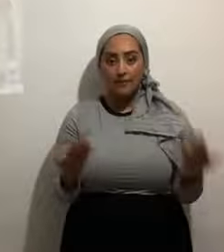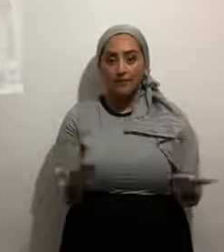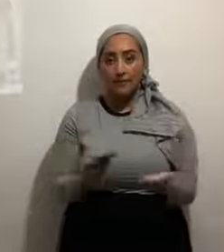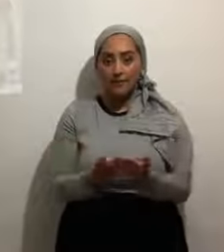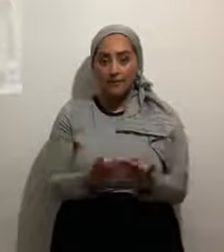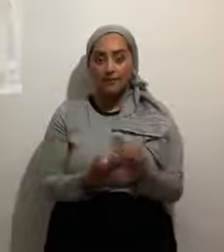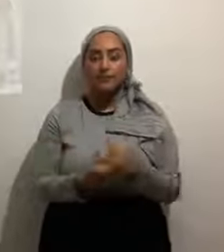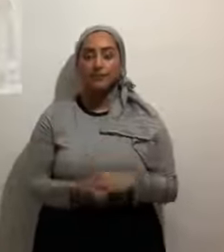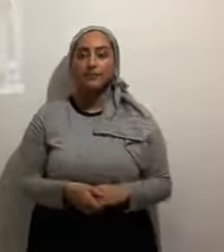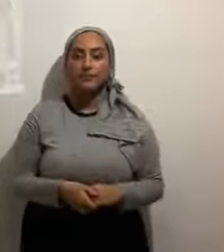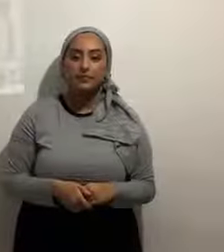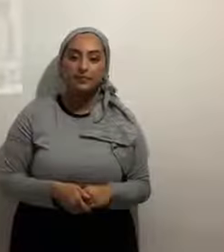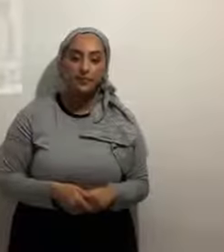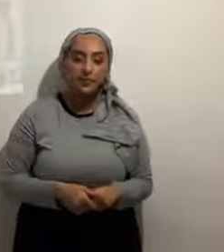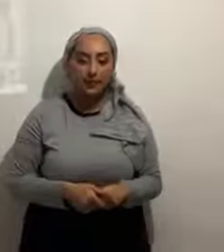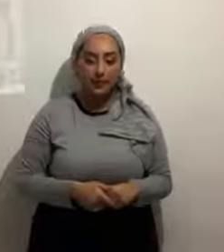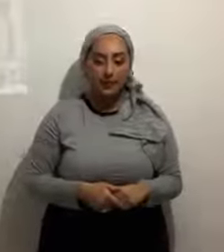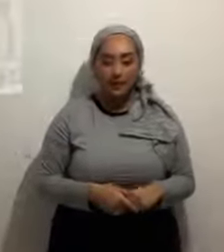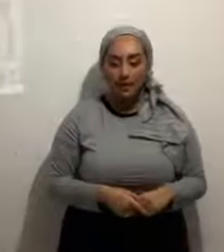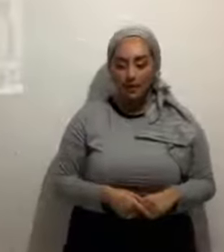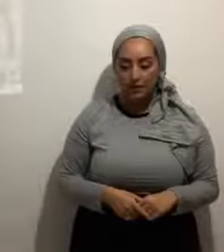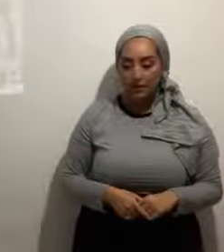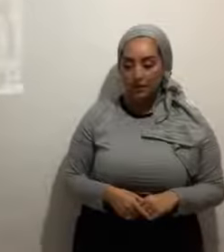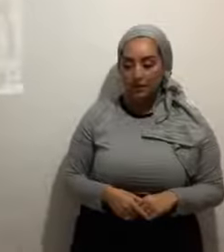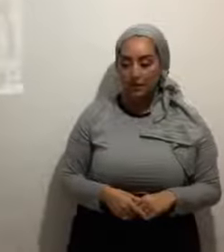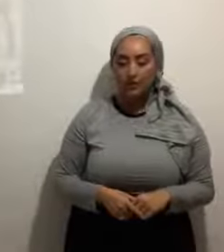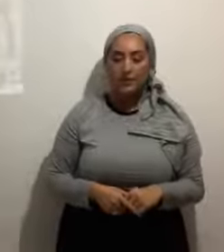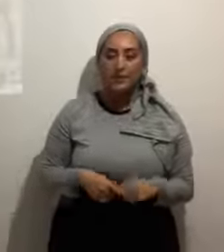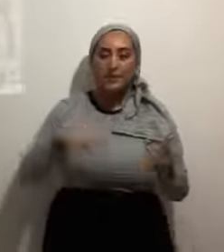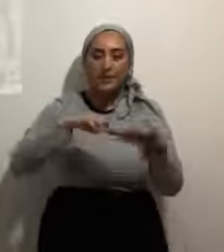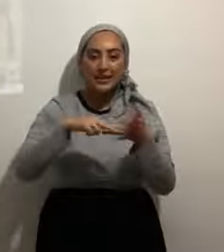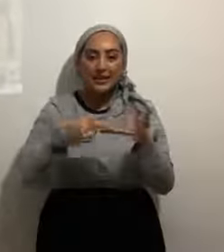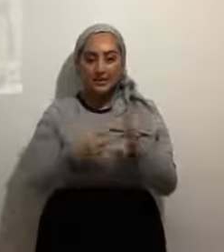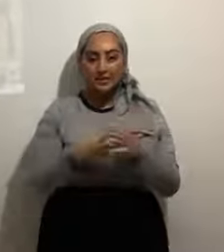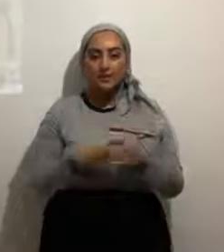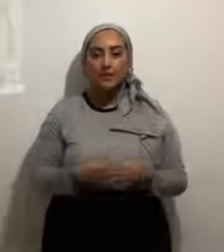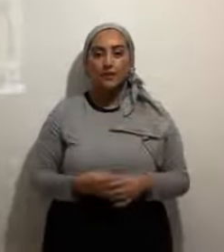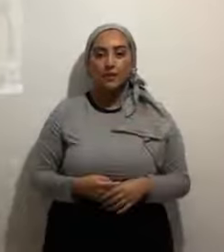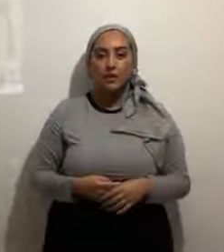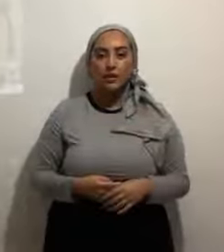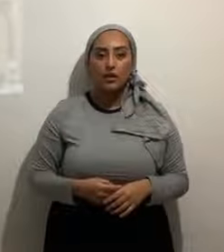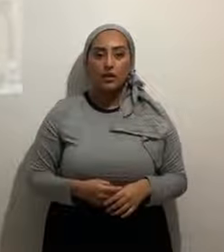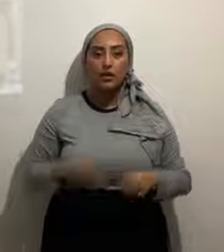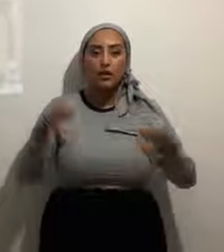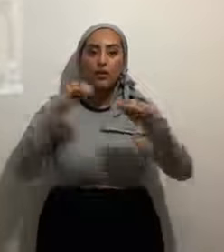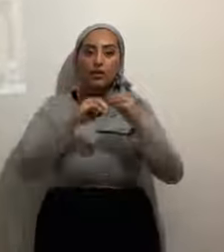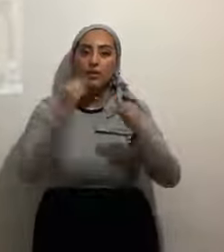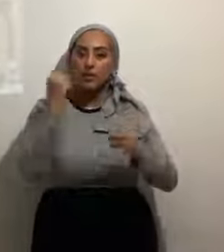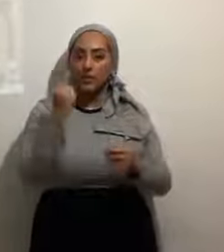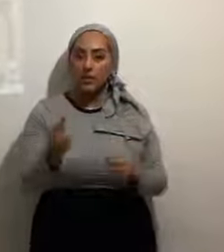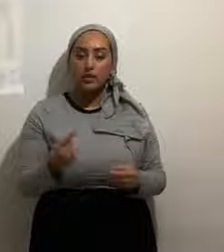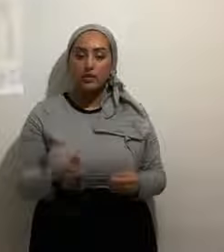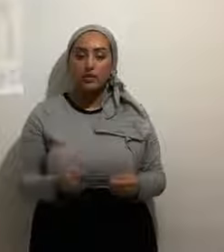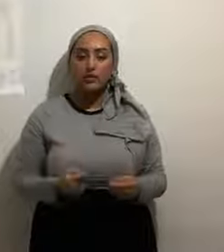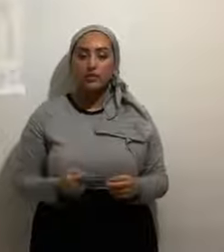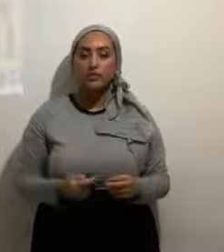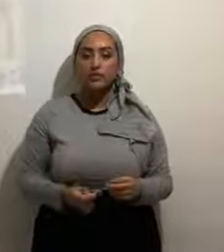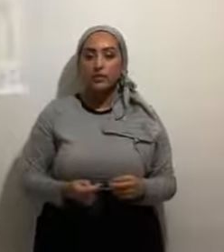Bueno, entonces, por el contexto, número uno, Yahshua HaMashiach